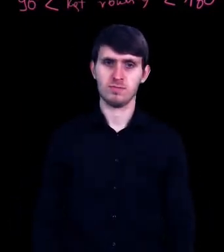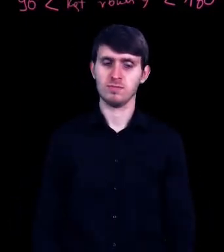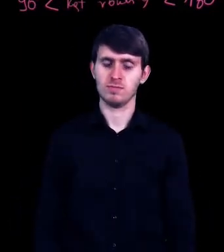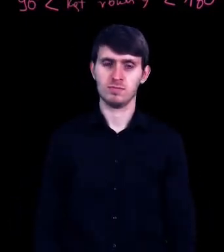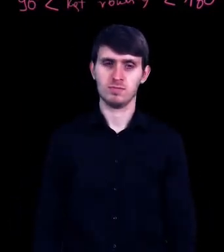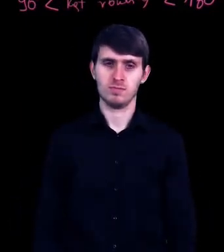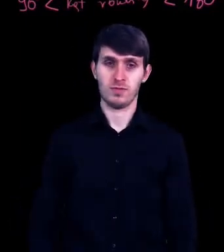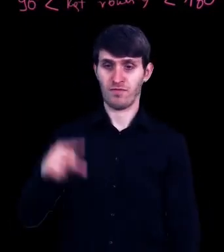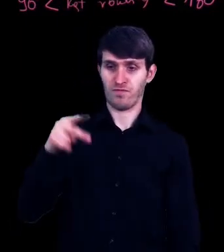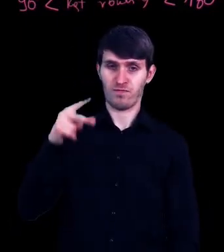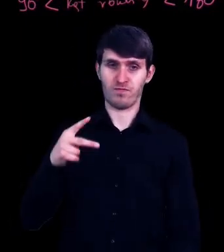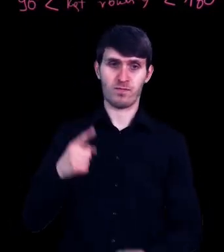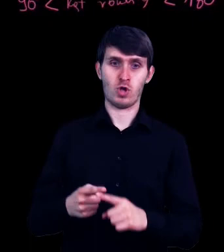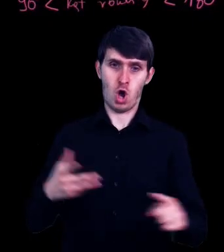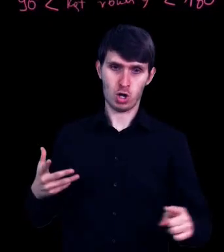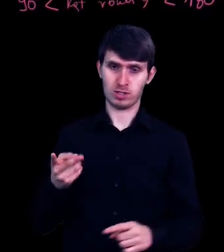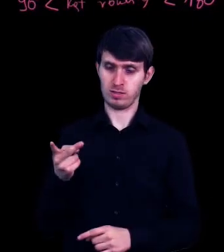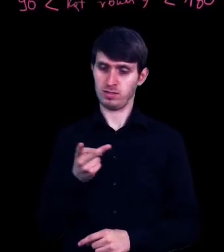i tutaj też będzie kąt